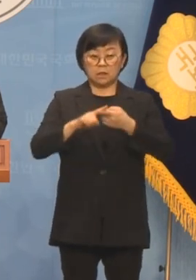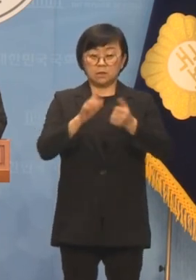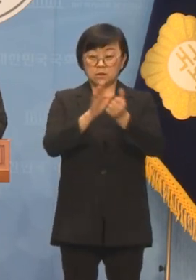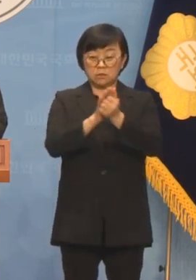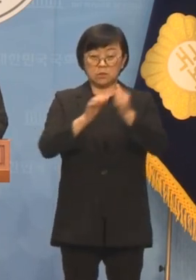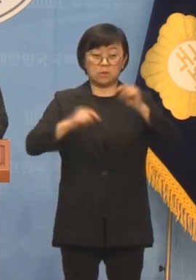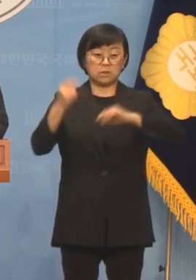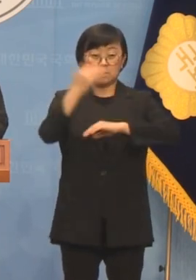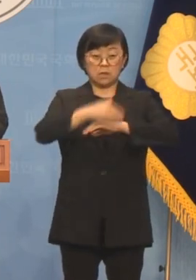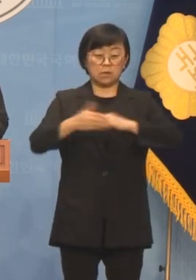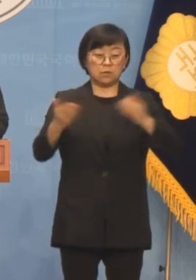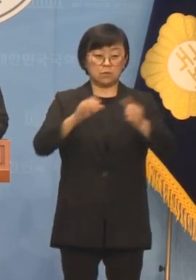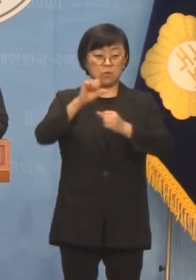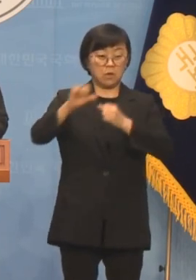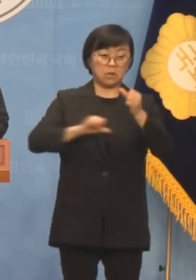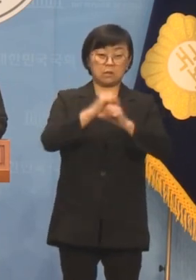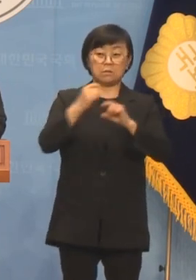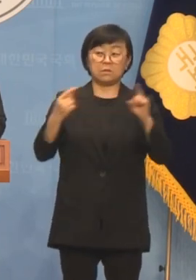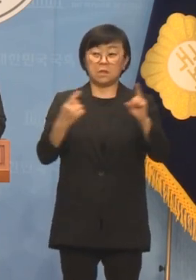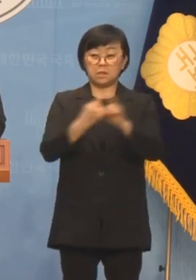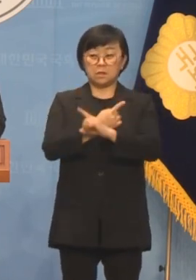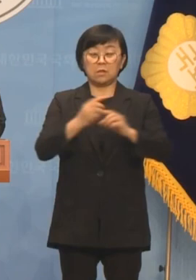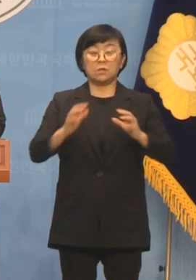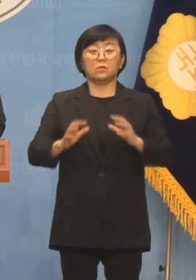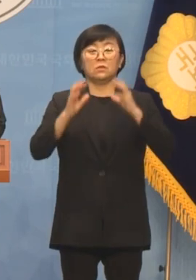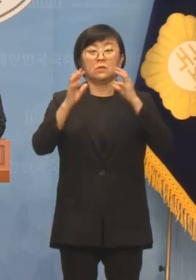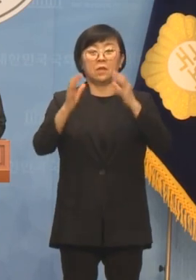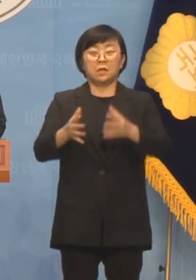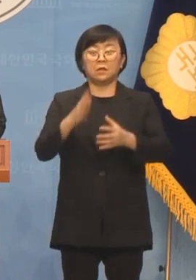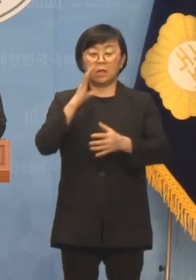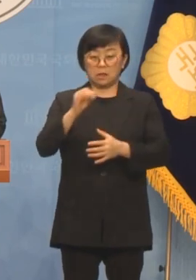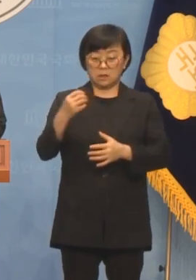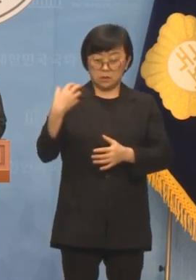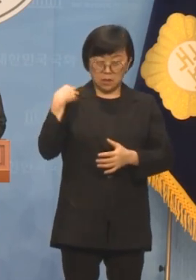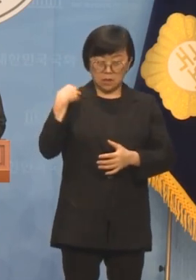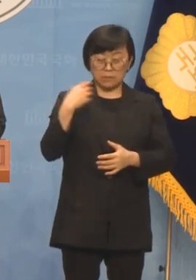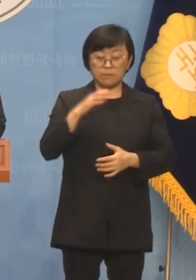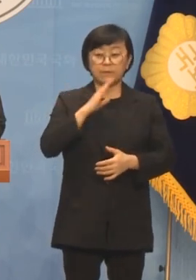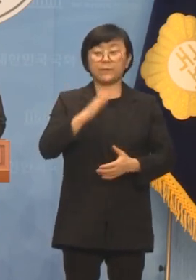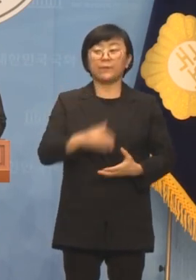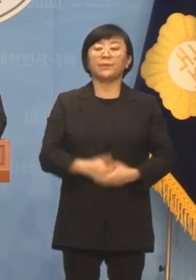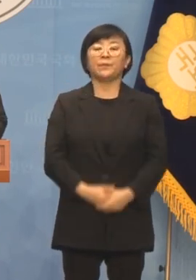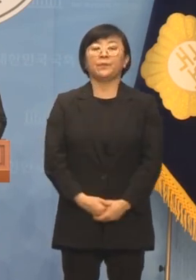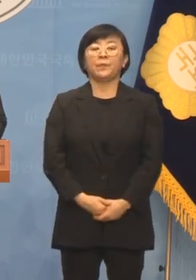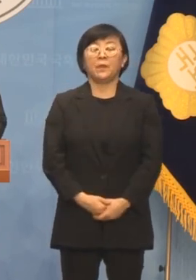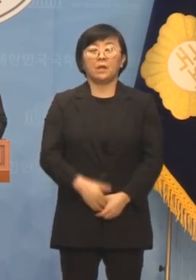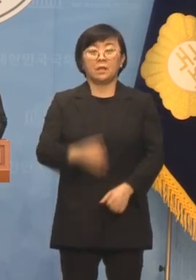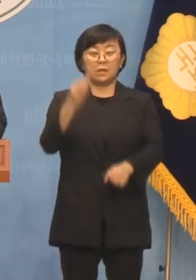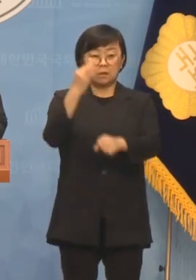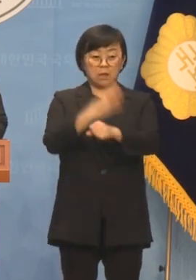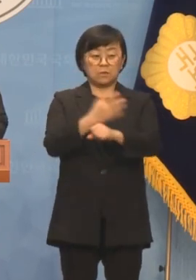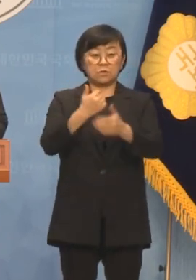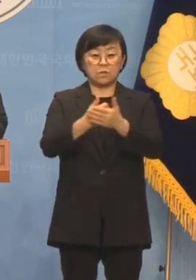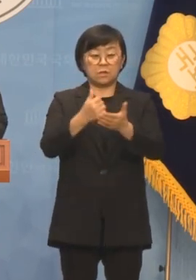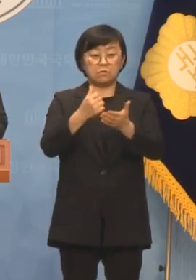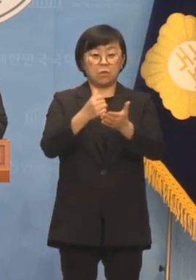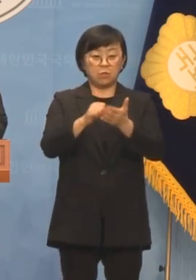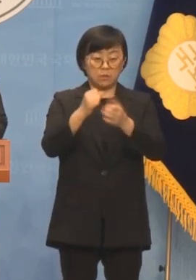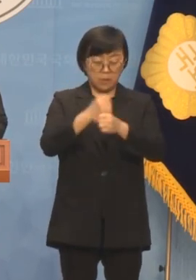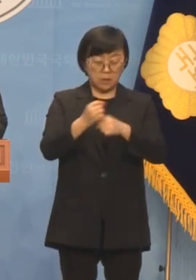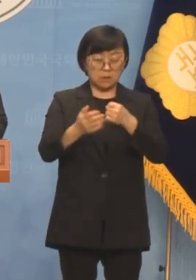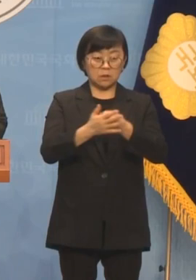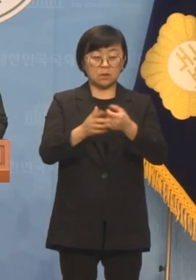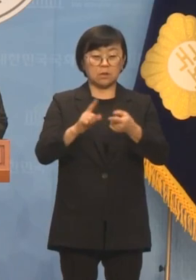지원 정책과 노동 환경 개선은 국가의 당연한 책무입니다. 단순히 생산성,